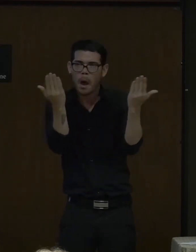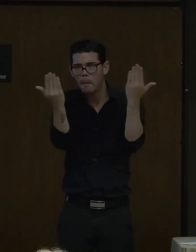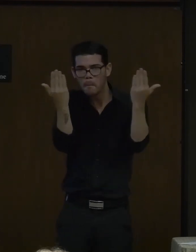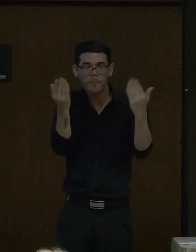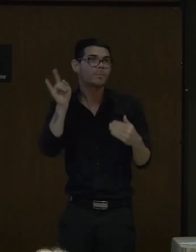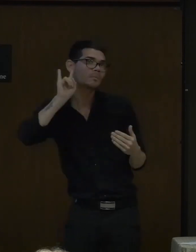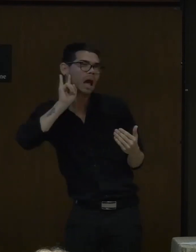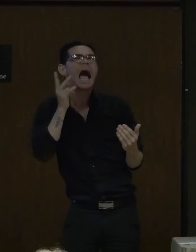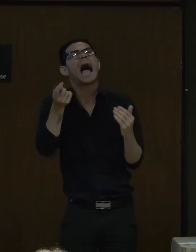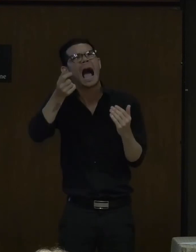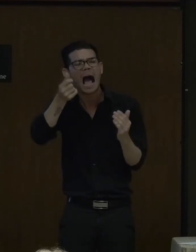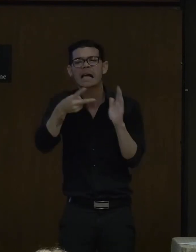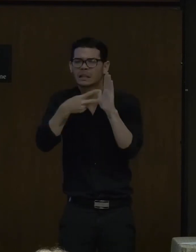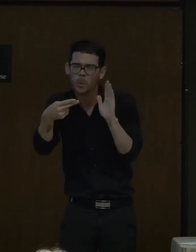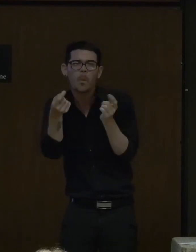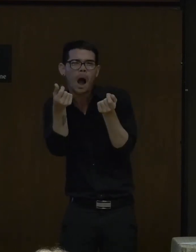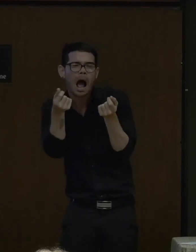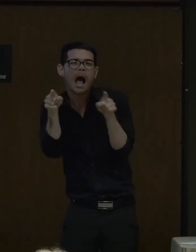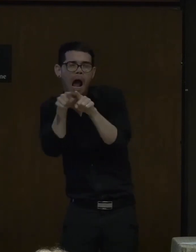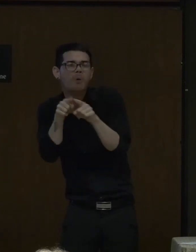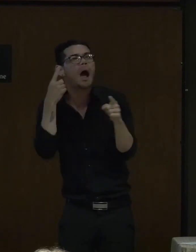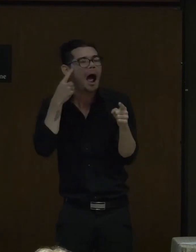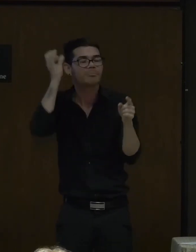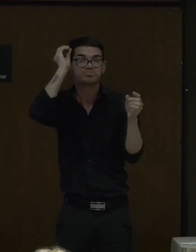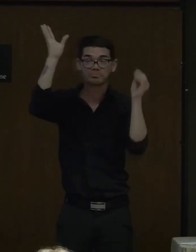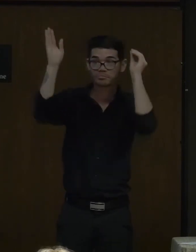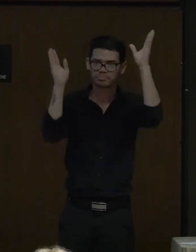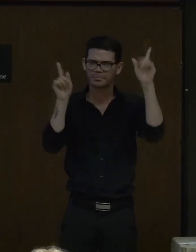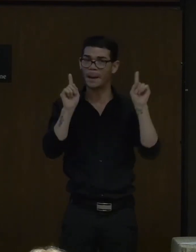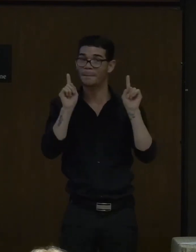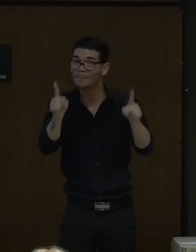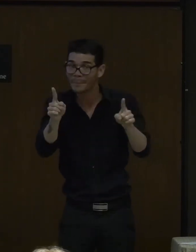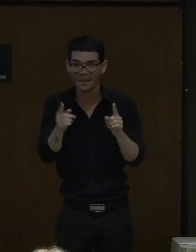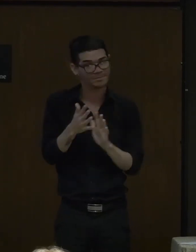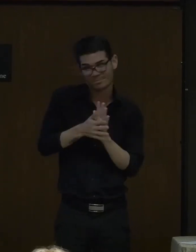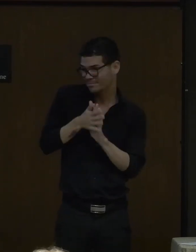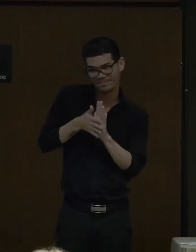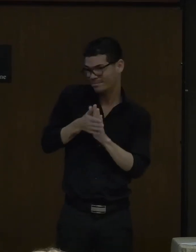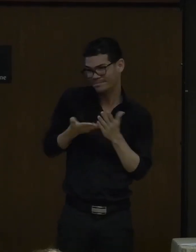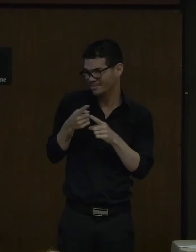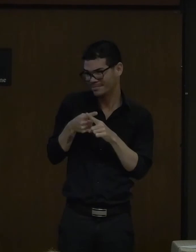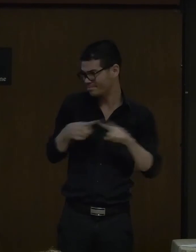Pero las lenguas de señas no comparten mucho con las lenguas habladas.